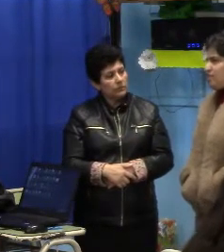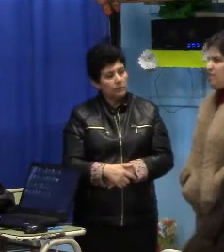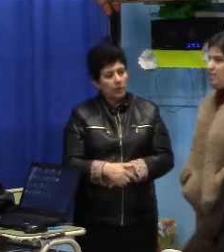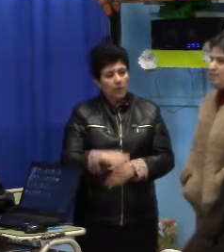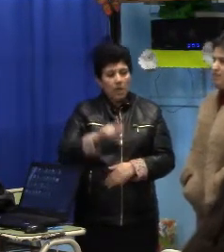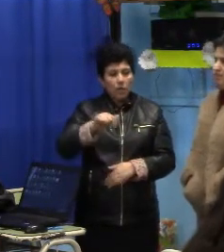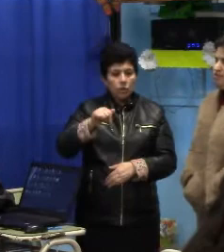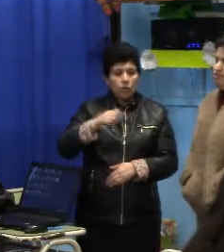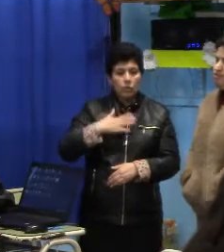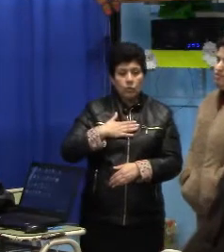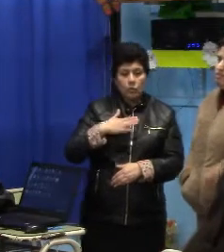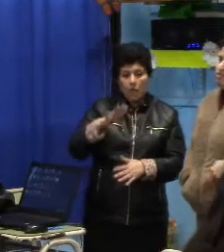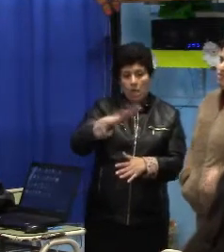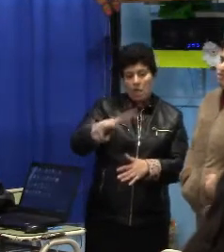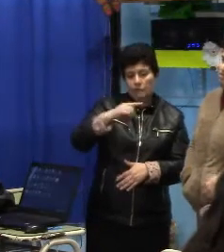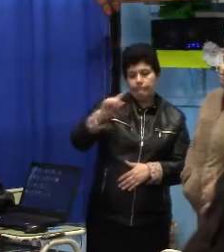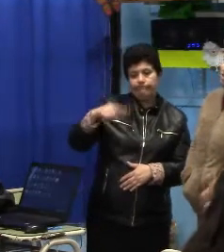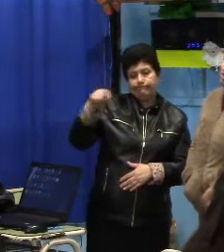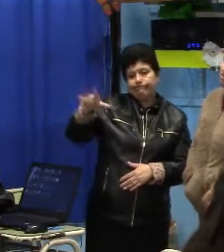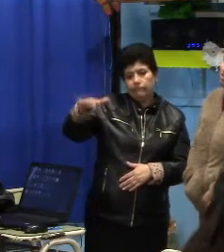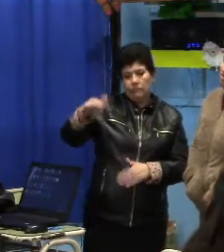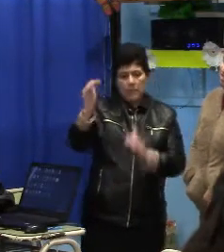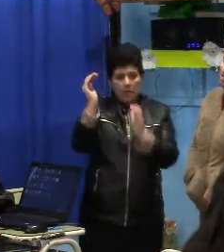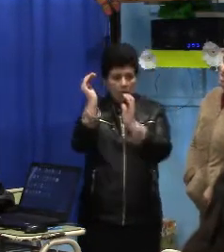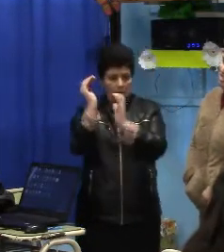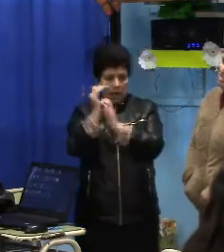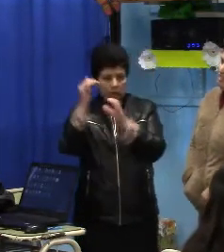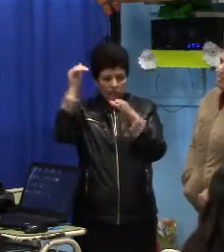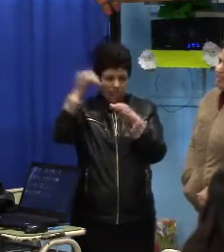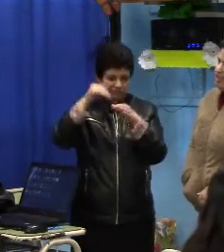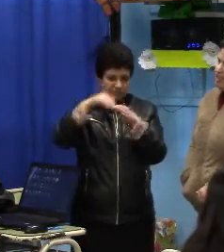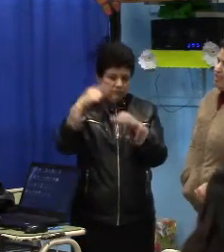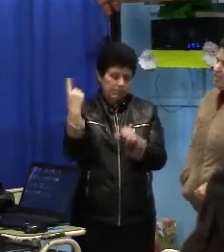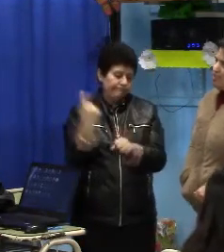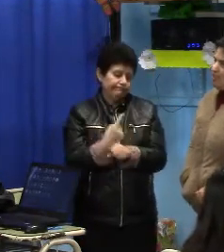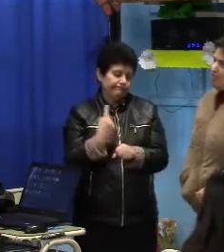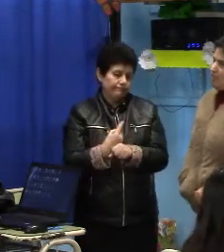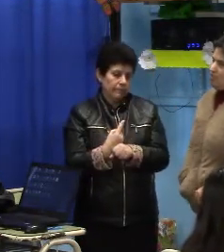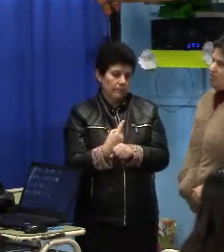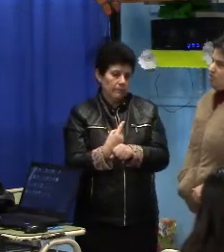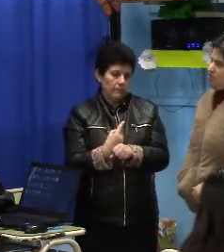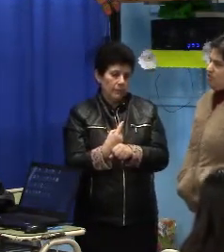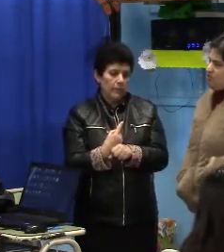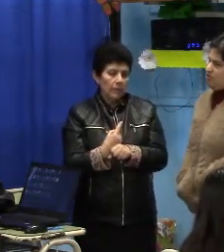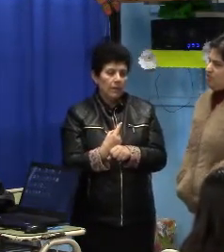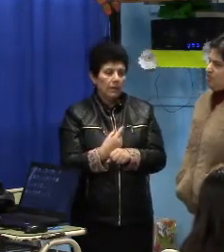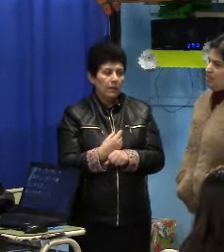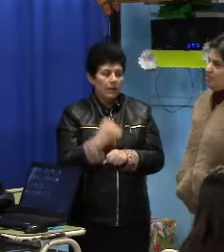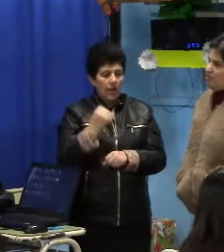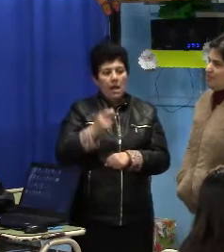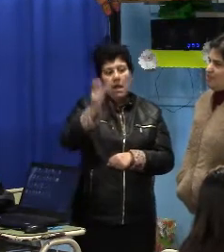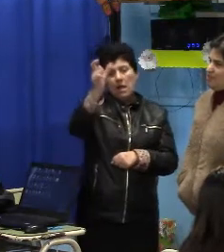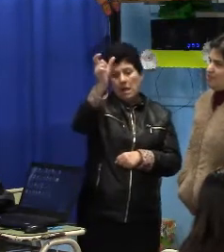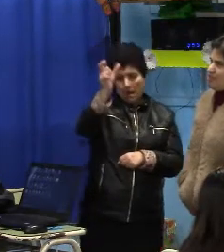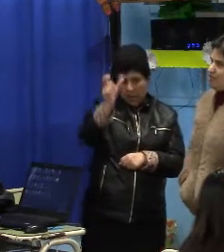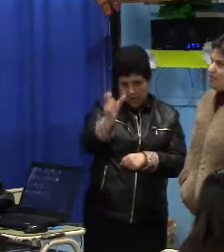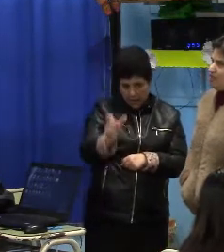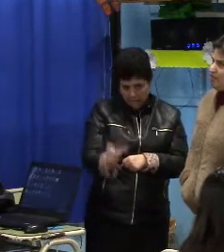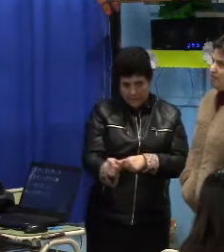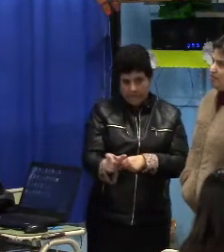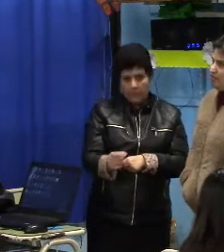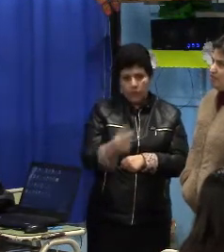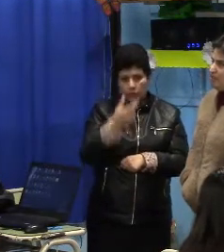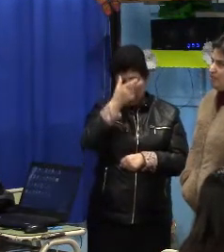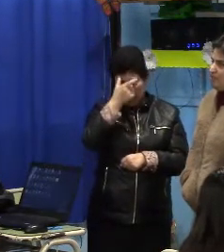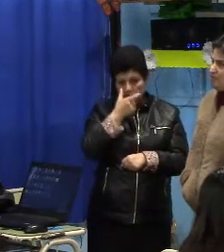fuera de la iglesia, porque no lo pude desarrollar dentro, de que los ciegos necesitamos relacionarnos